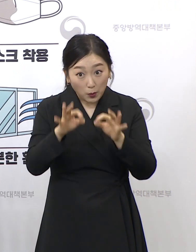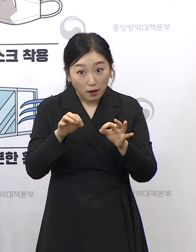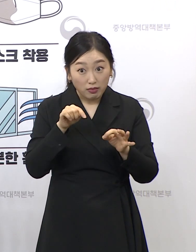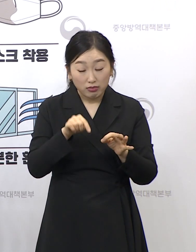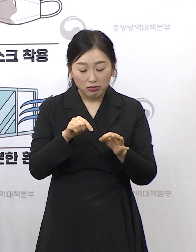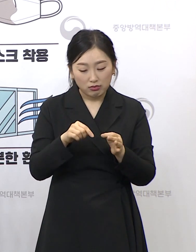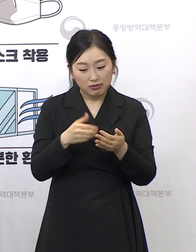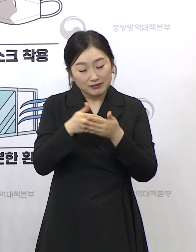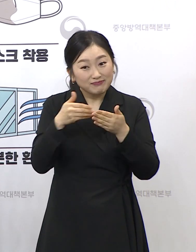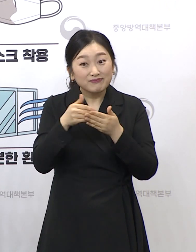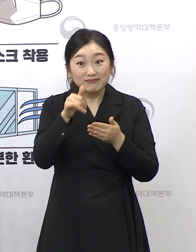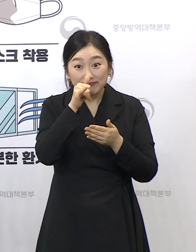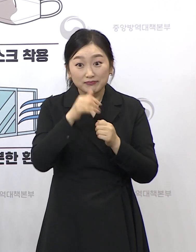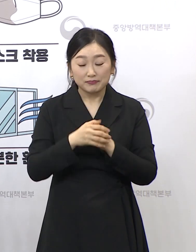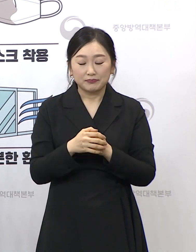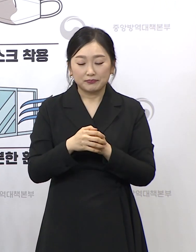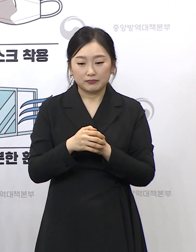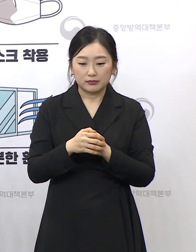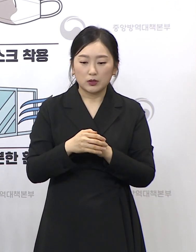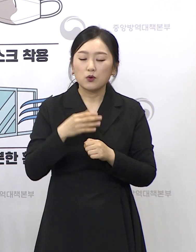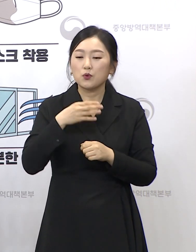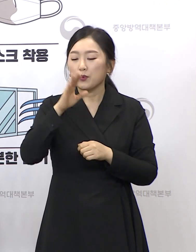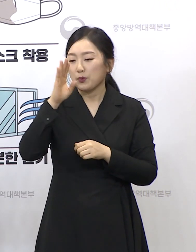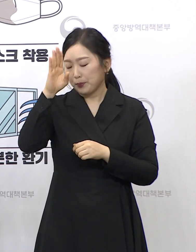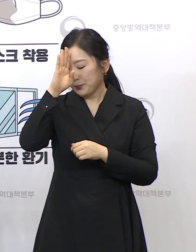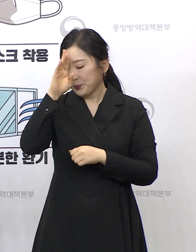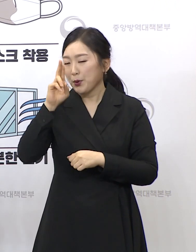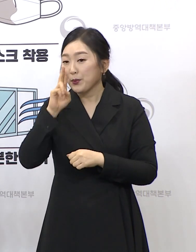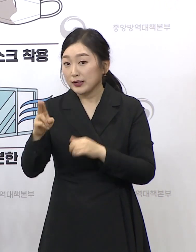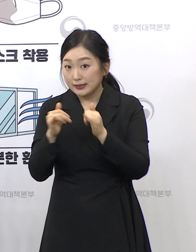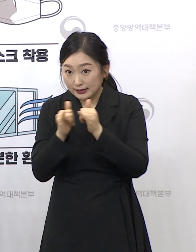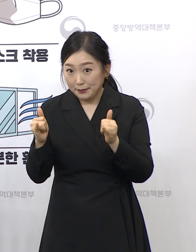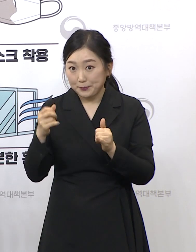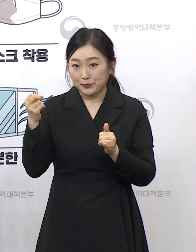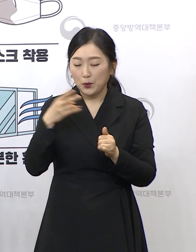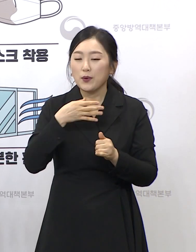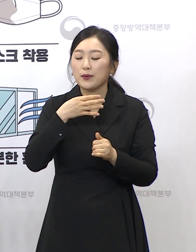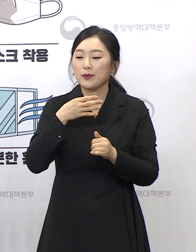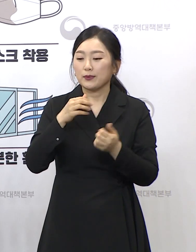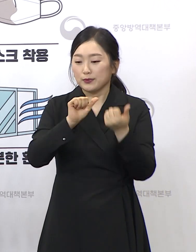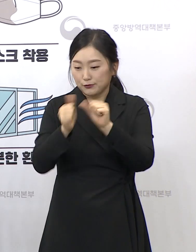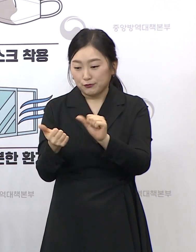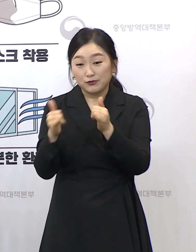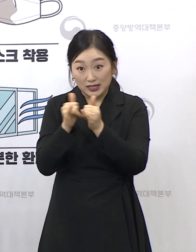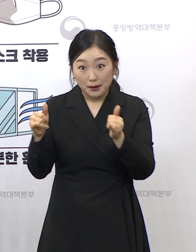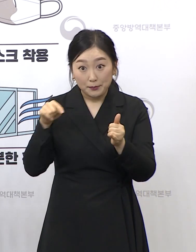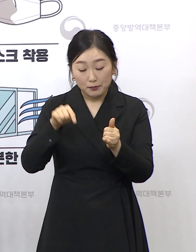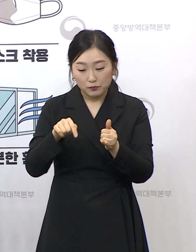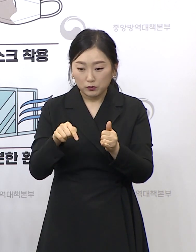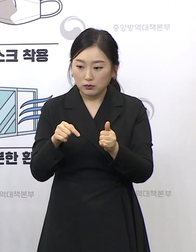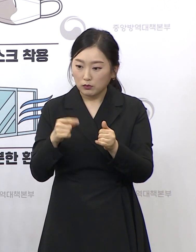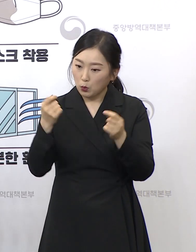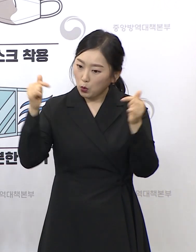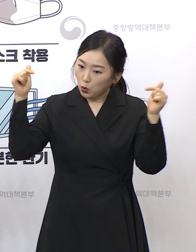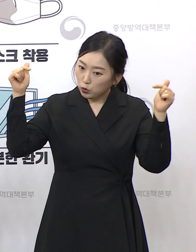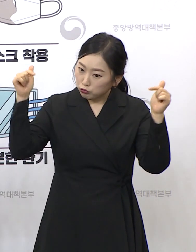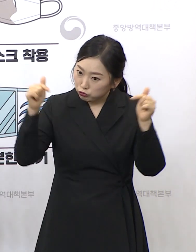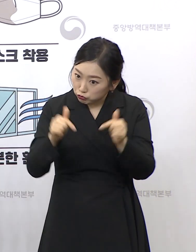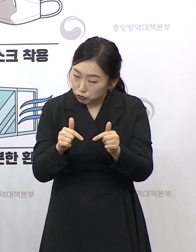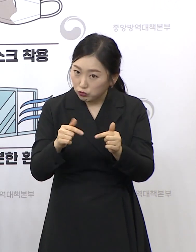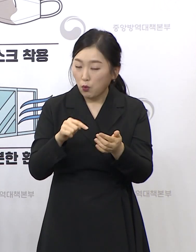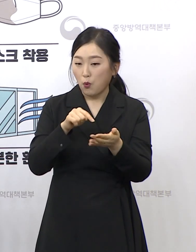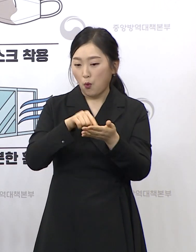따라서 위중증과 사망 규모가 붉은색 점선에서 하늘색 실선으로 감소함을 확연하게 확인할 수